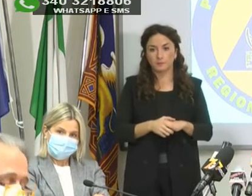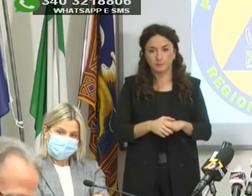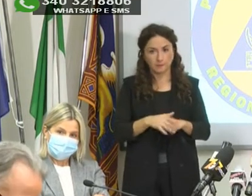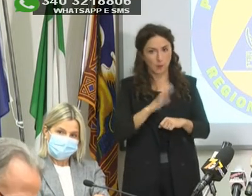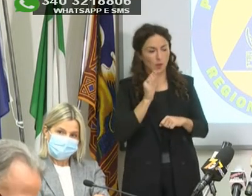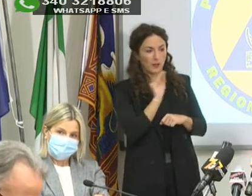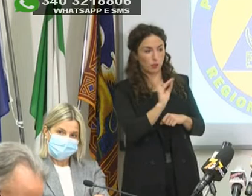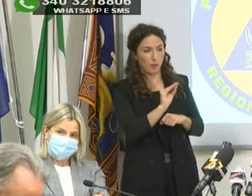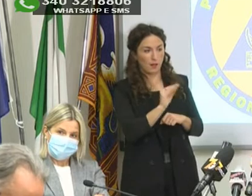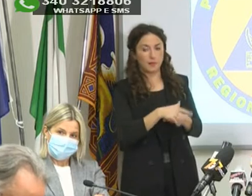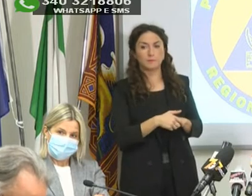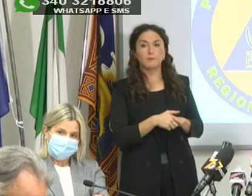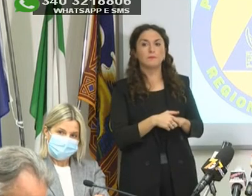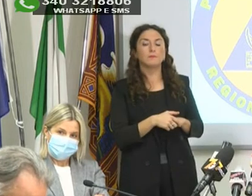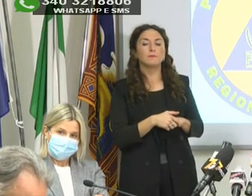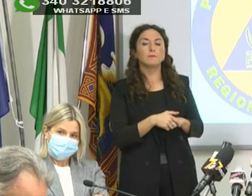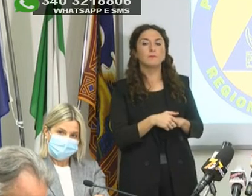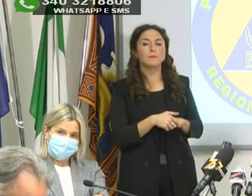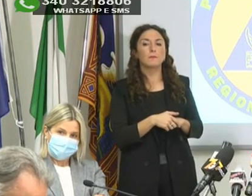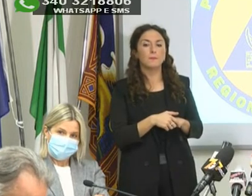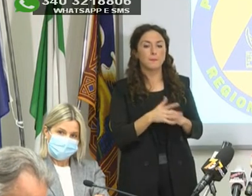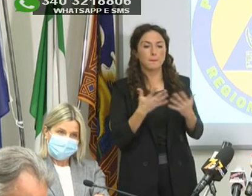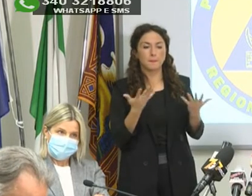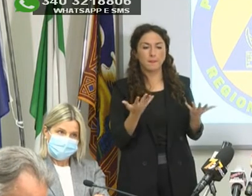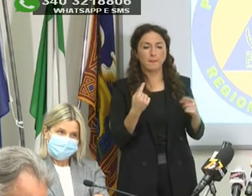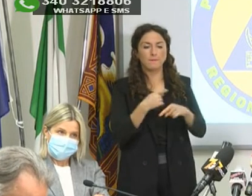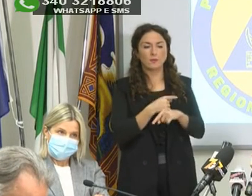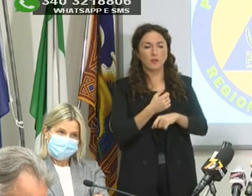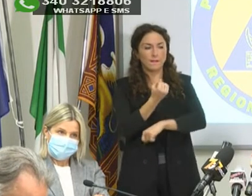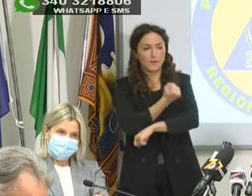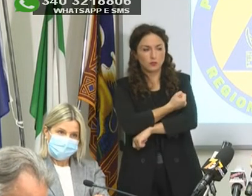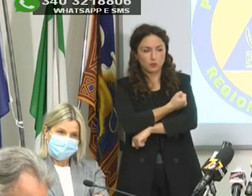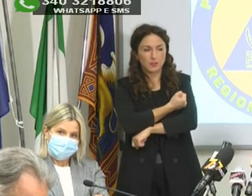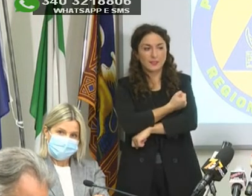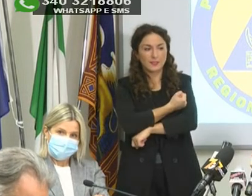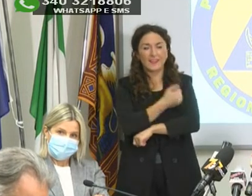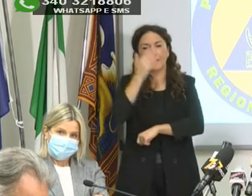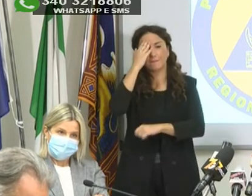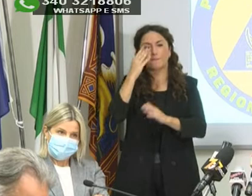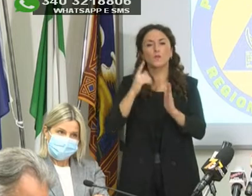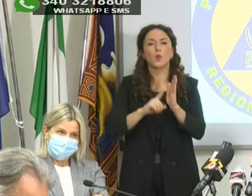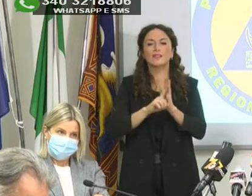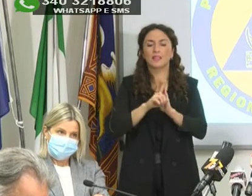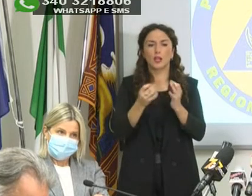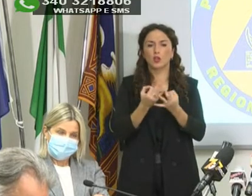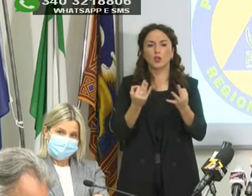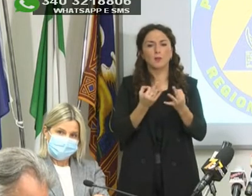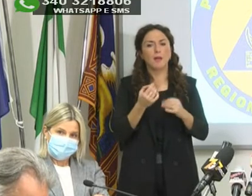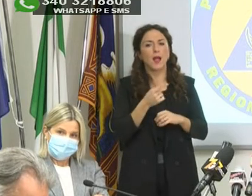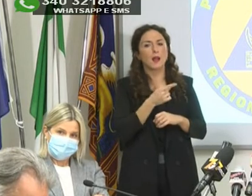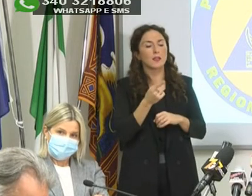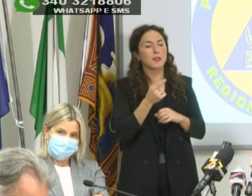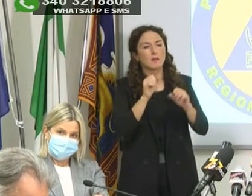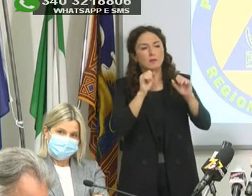Chiedo un'altra cosa. Prego. Per quanto riguarda invece la partita dei vaccini influenzali, avevate accennato ad un